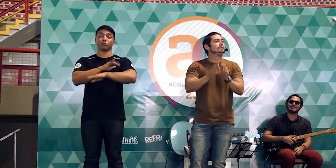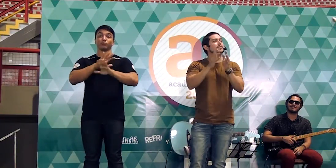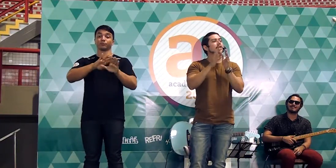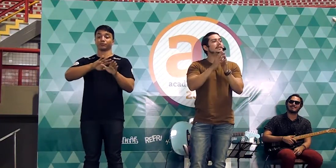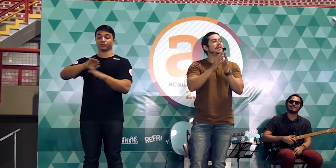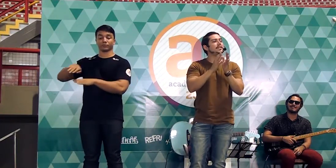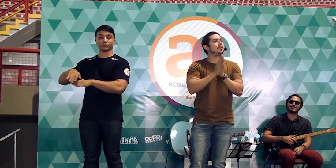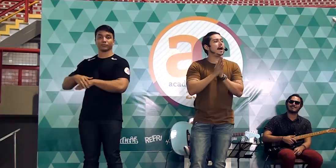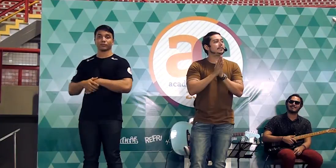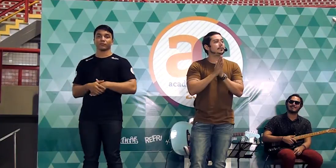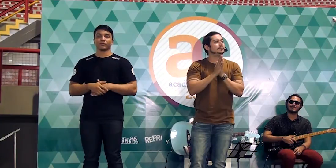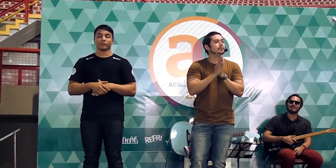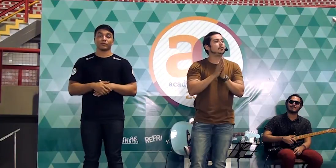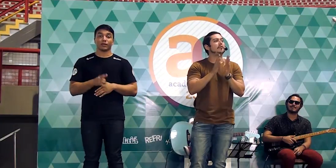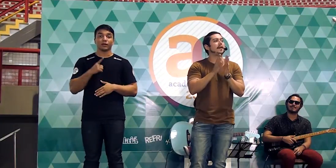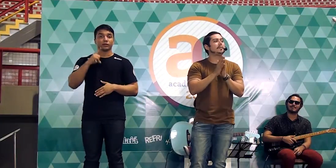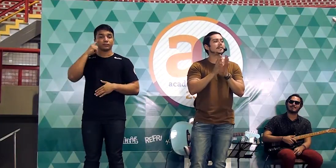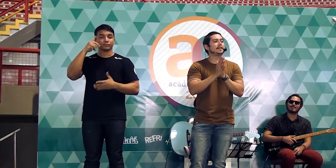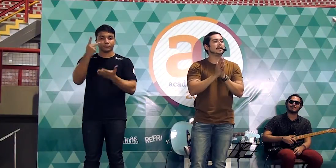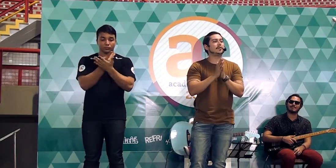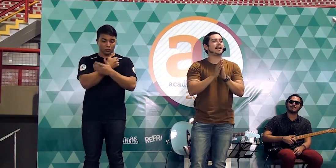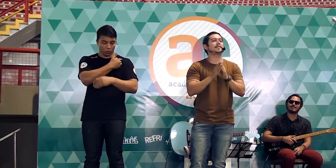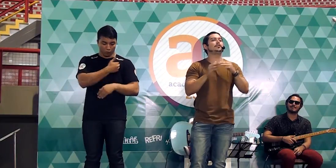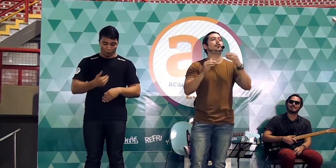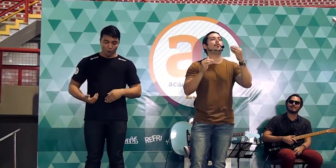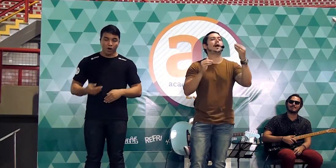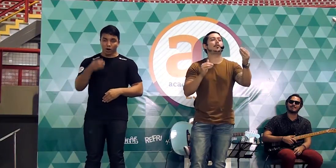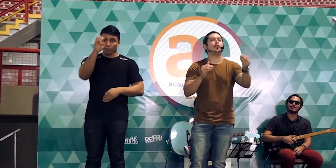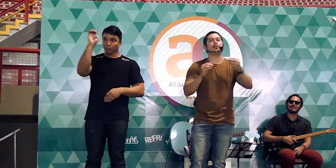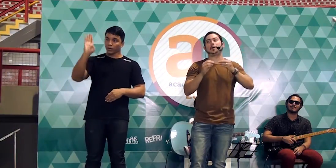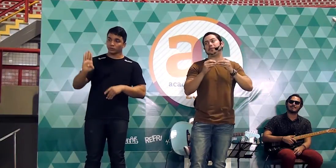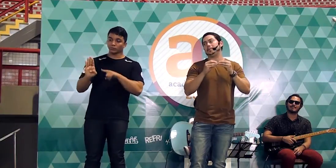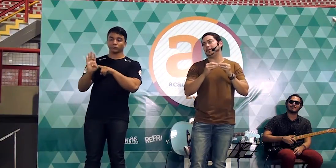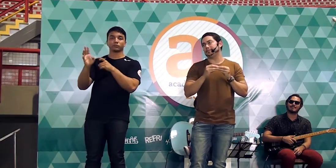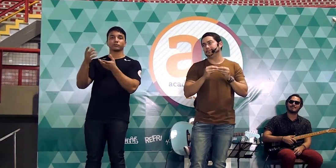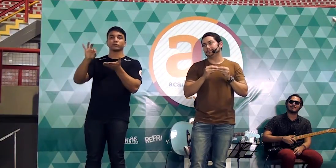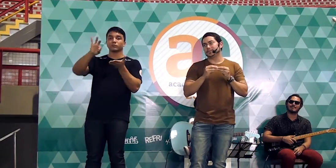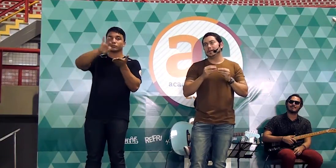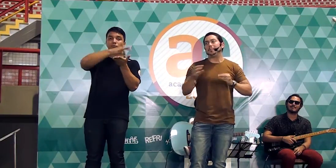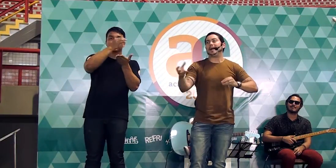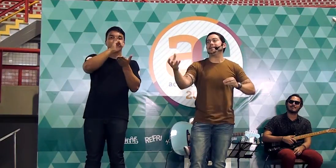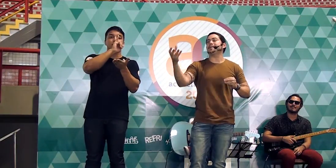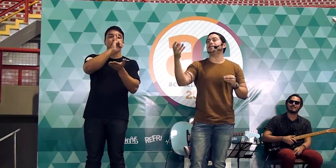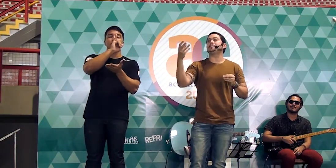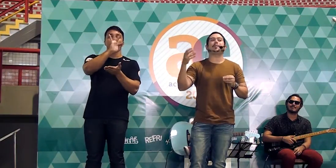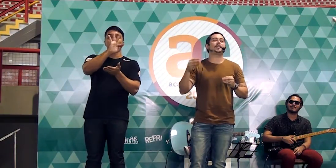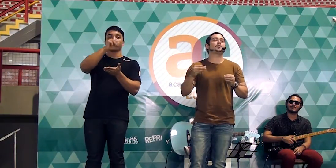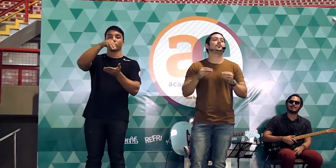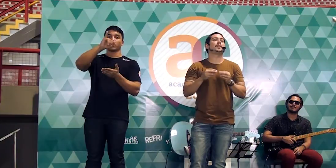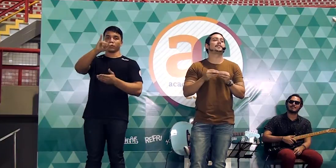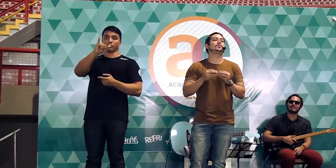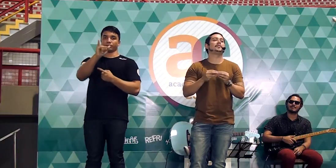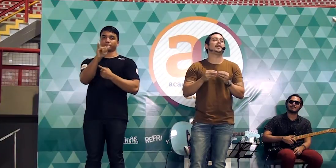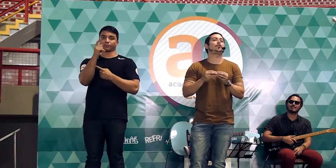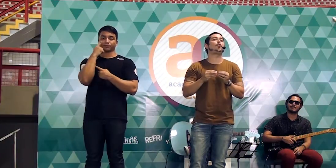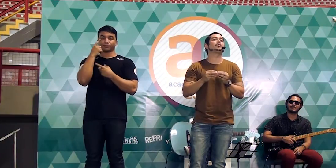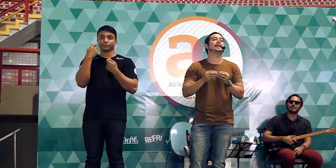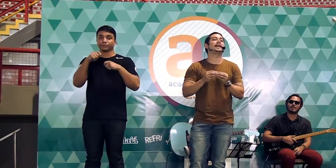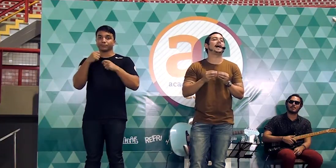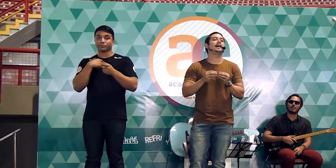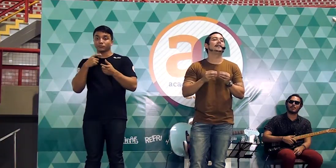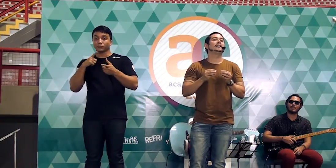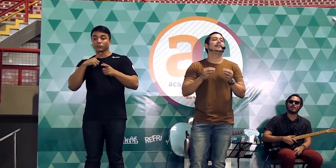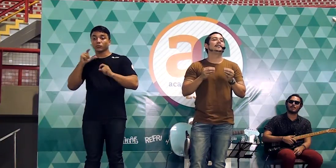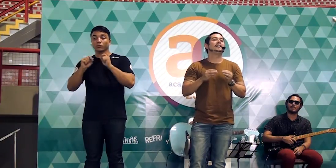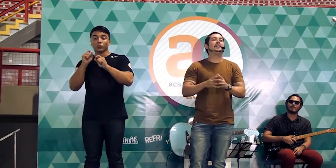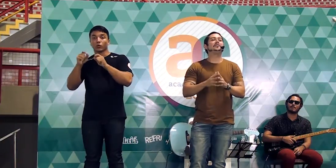Simplesmente, diante desse quadro, o governo brasileiro assinou um acordo com o FMI. Para receber empréstimos, o Brasil deveria